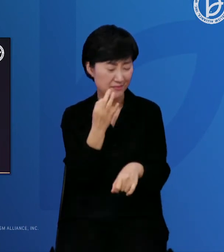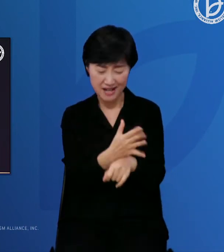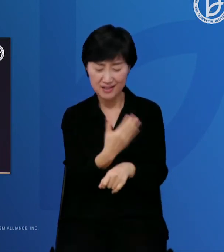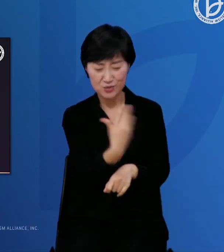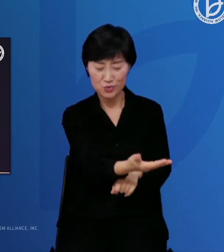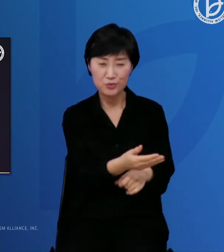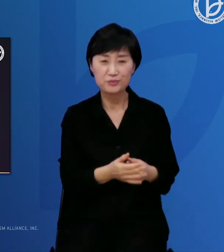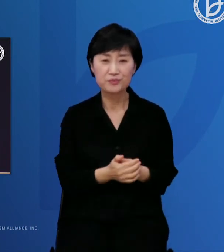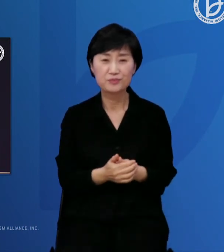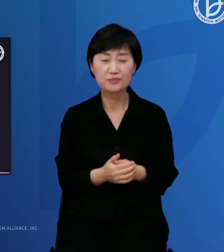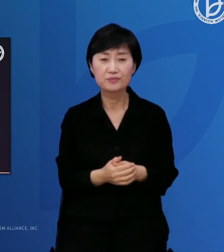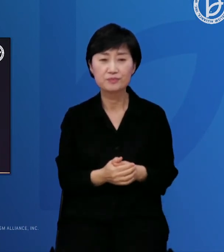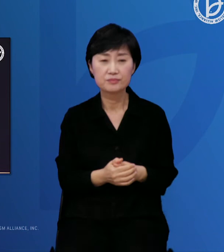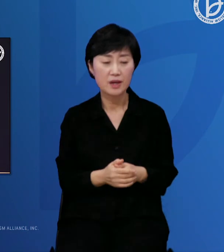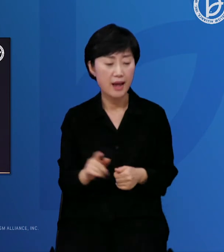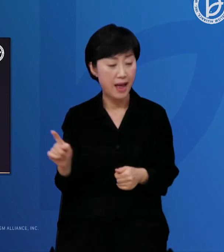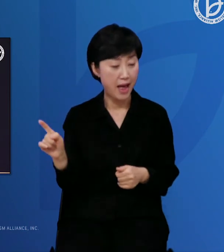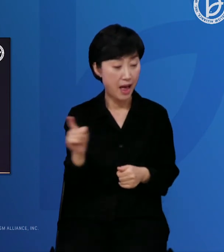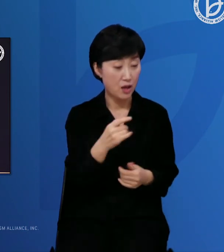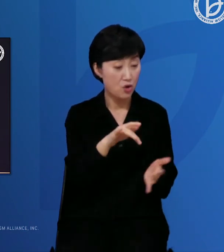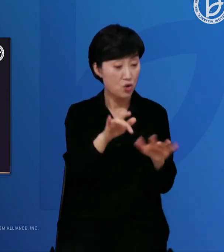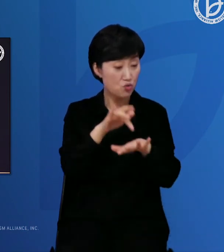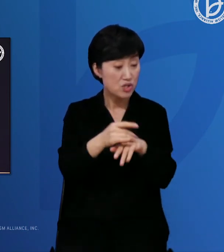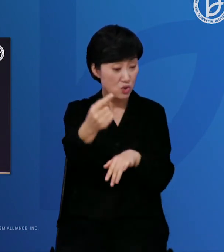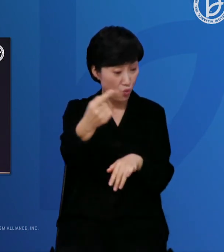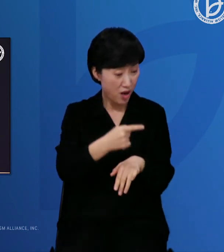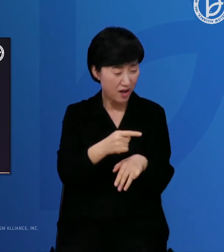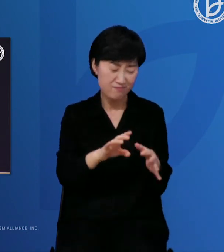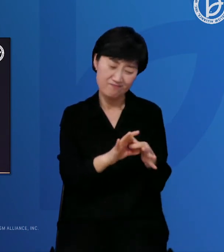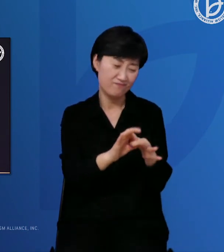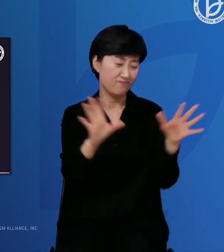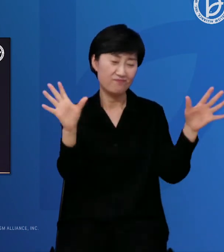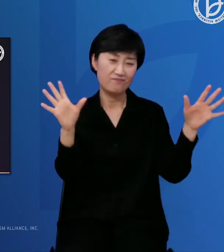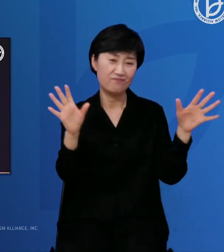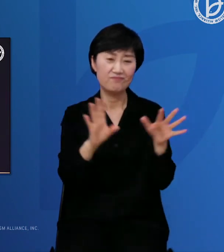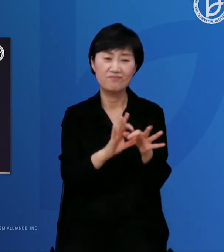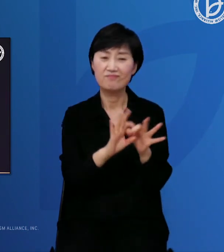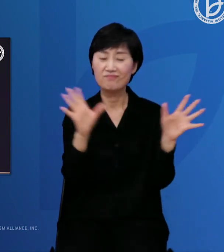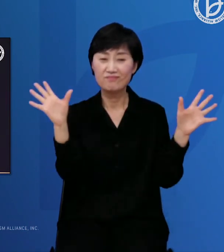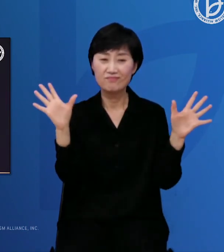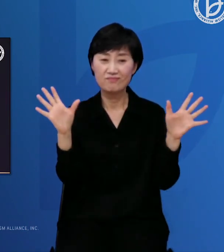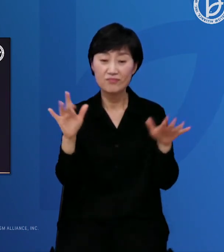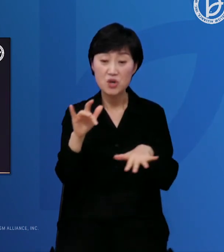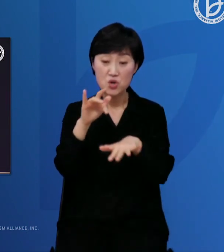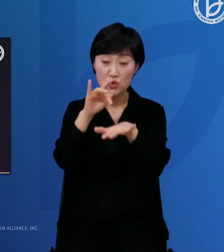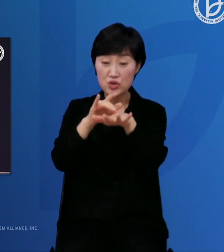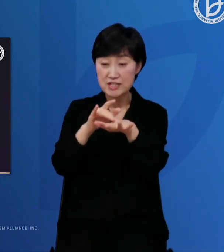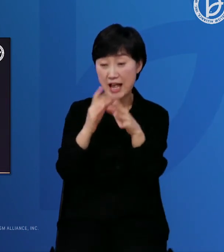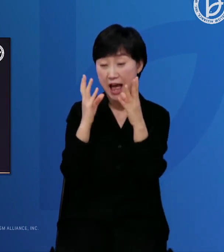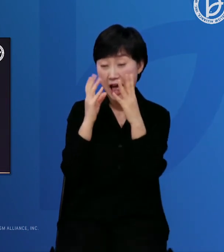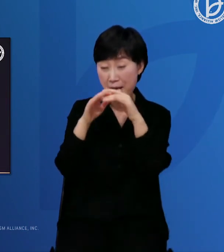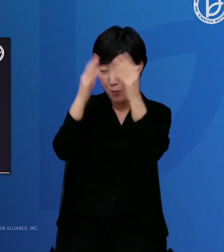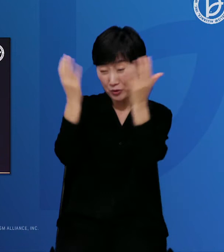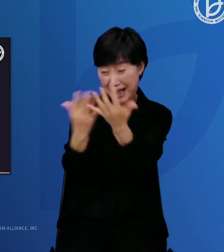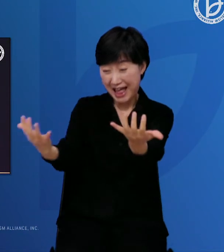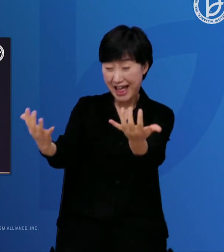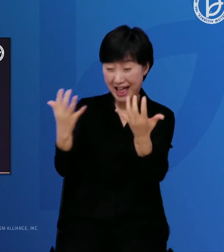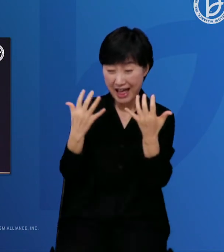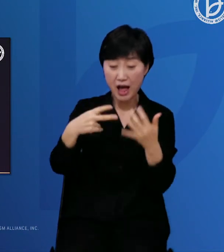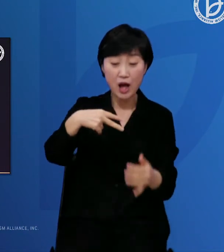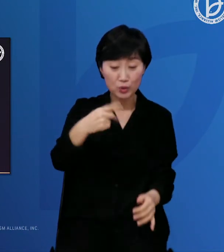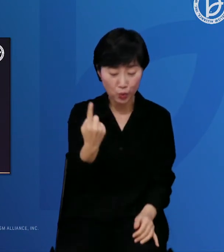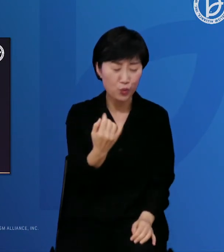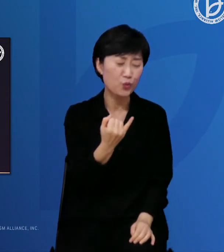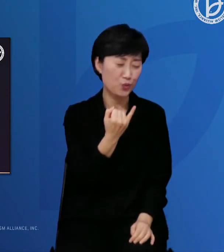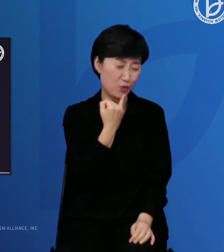very concise and simple response. 아무 상관없습니다. It doesn't matter at all. 귀신이 총집합돼도 괜찮습니다. Even if all